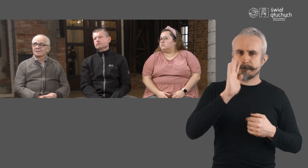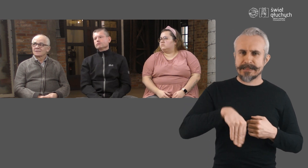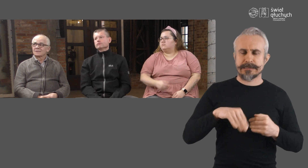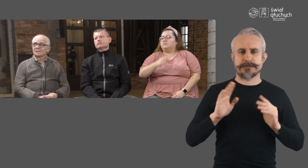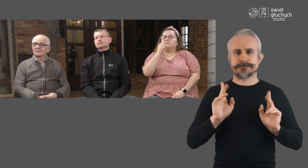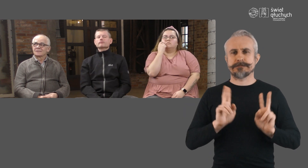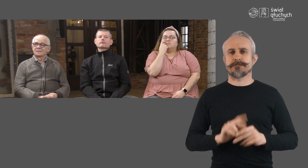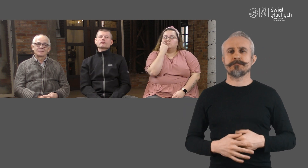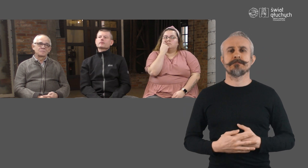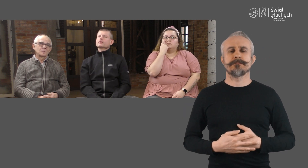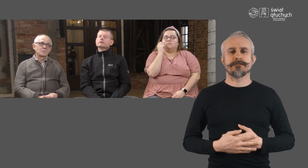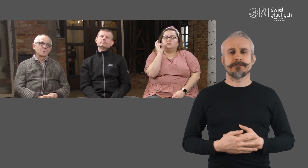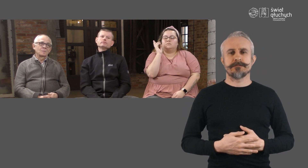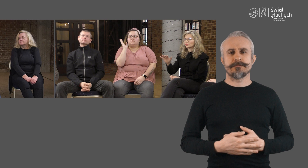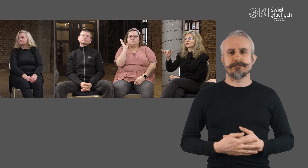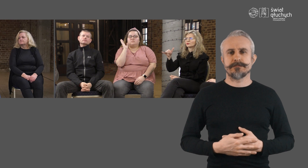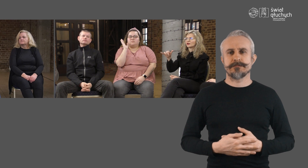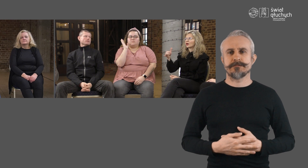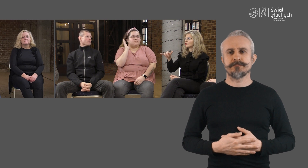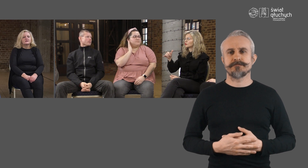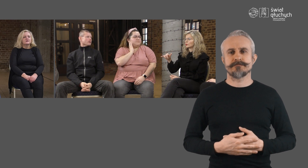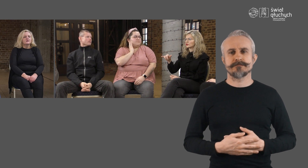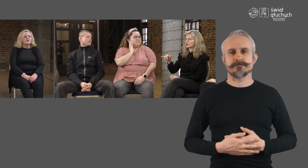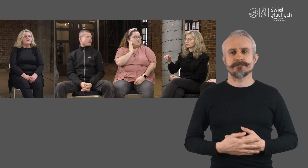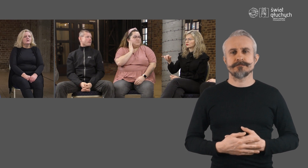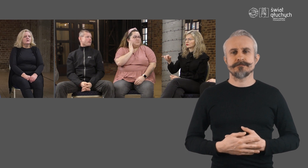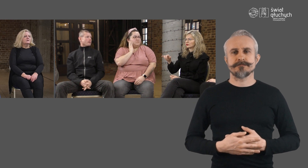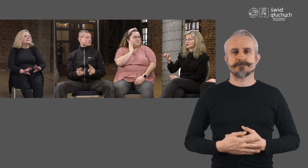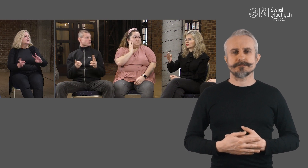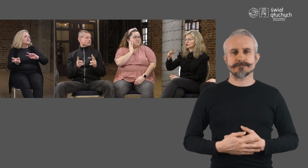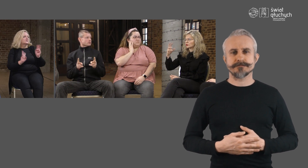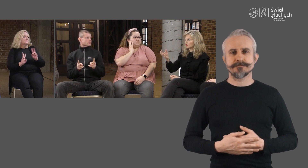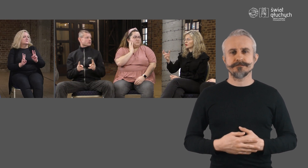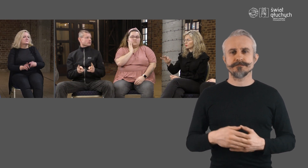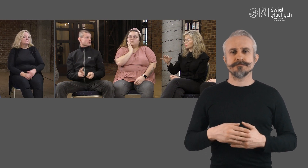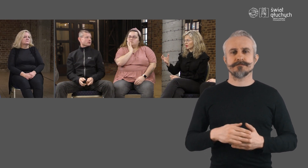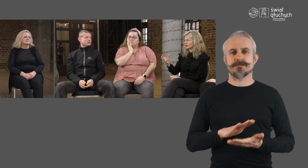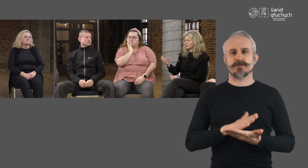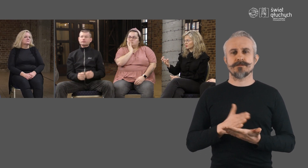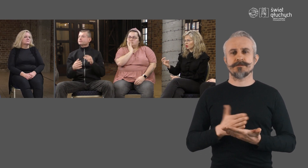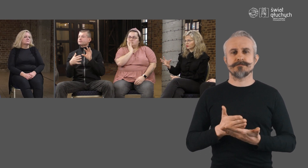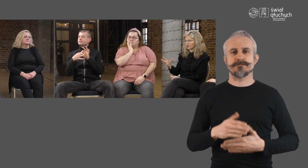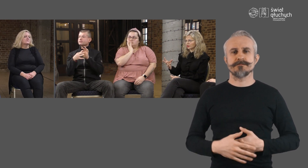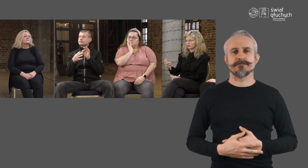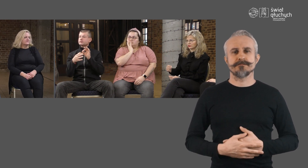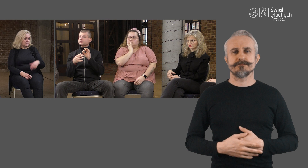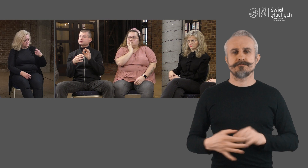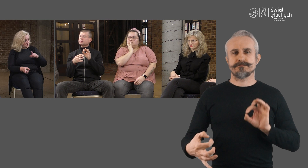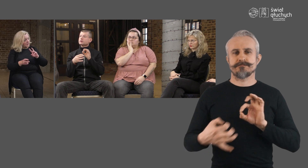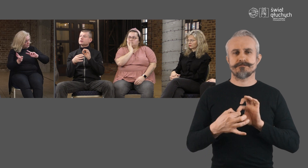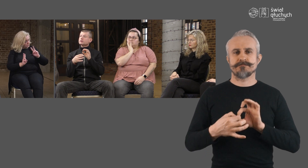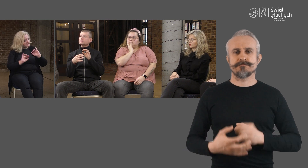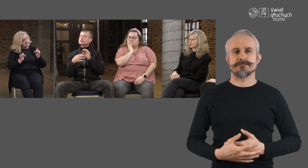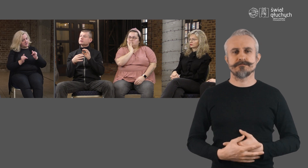jest potrzebny tłumacz, żebyśmy to zrozumieli dokładnie. Ja przepraszam, ale jaki tłumacz? W sensie na język migowy, tak?